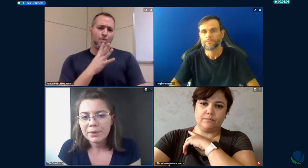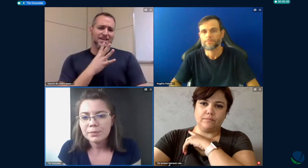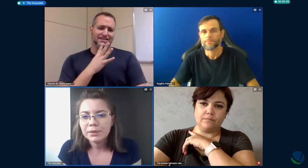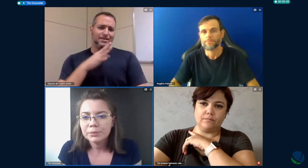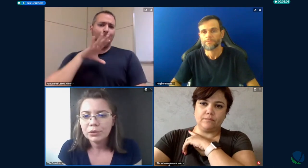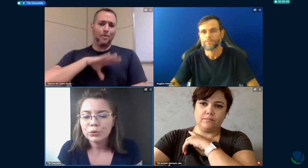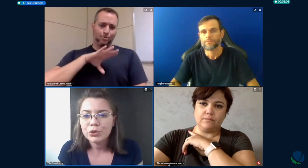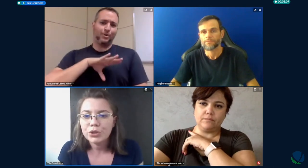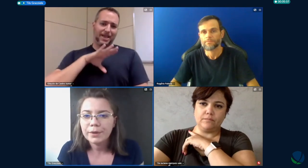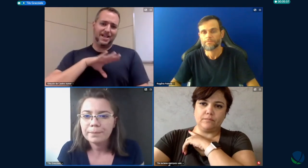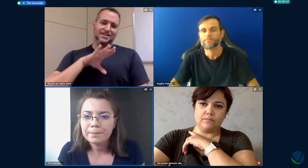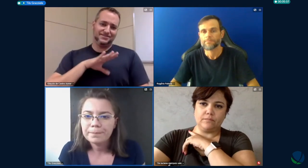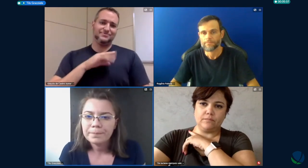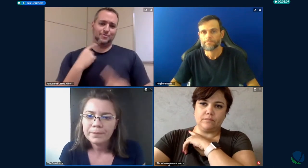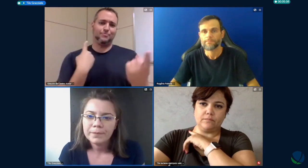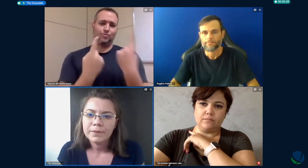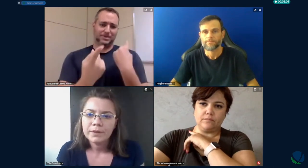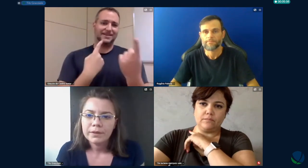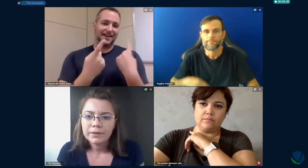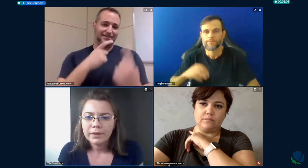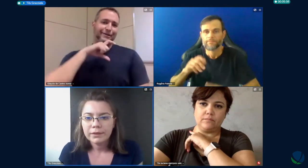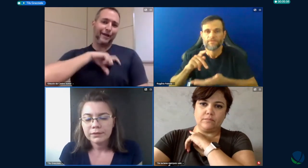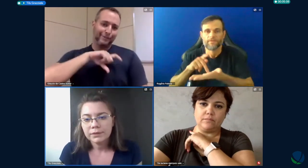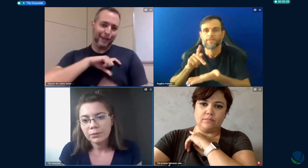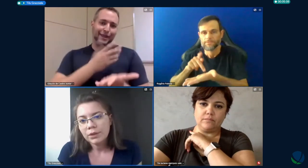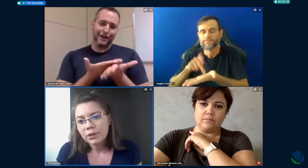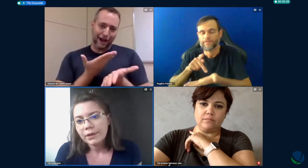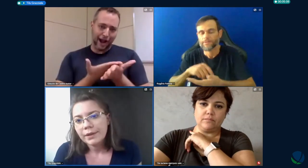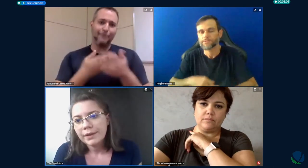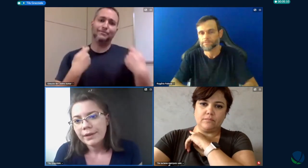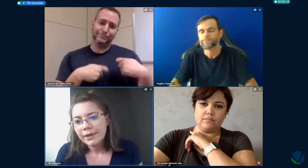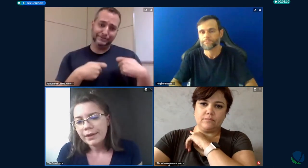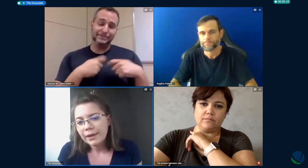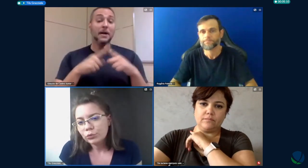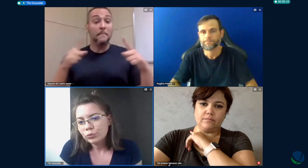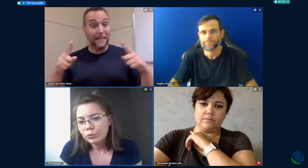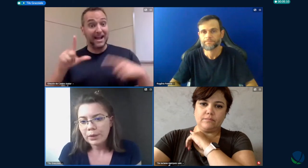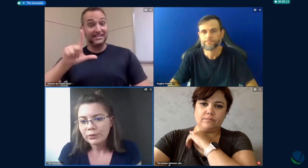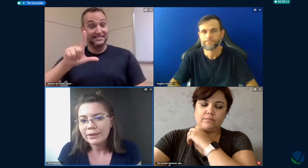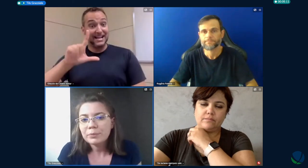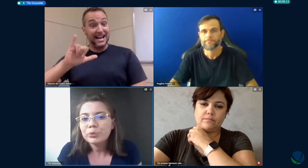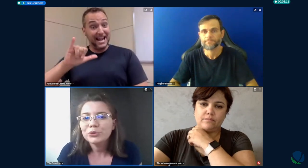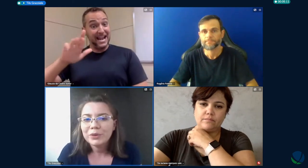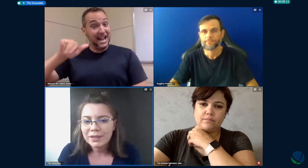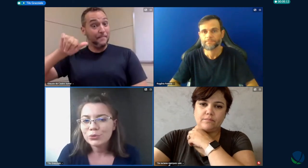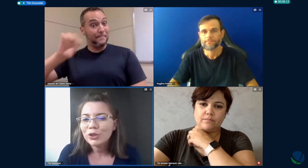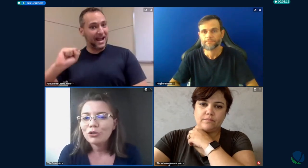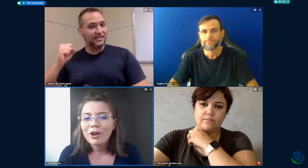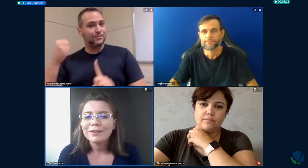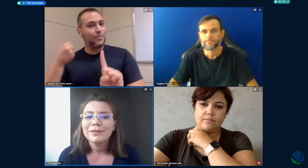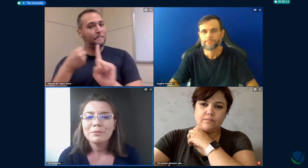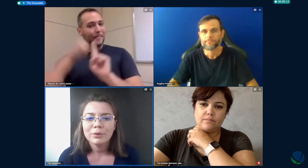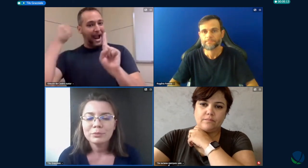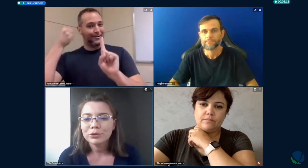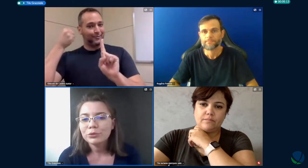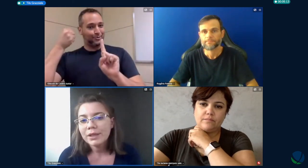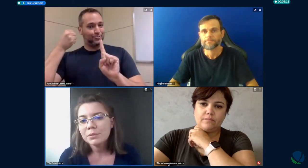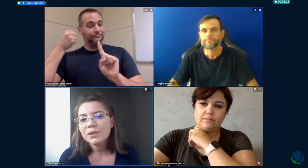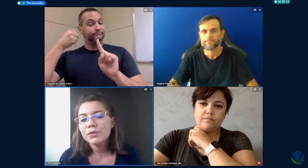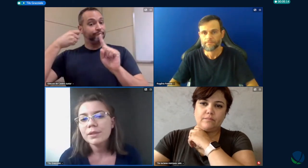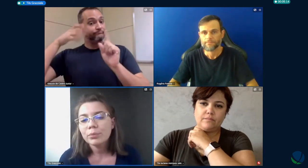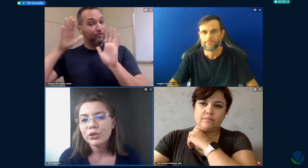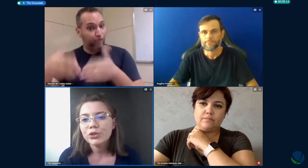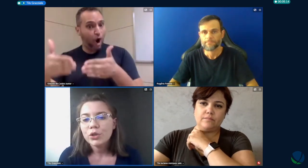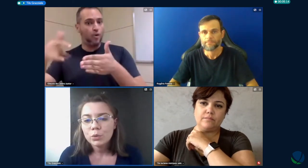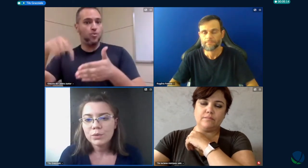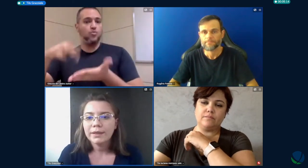lei, a mesma terminologia. Então, é tudo pautado em português, tudo é colocado ali em português,